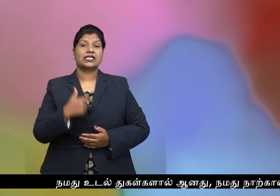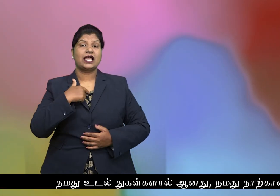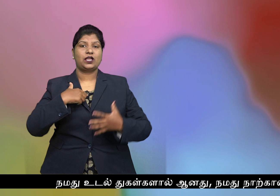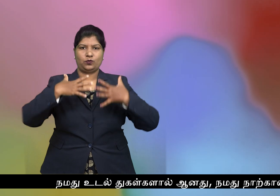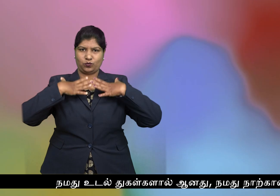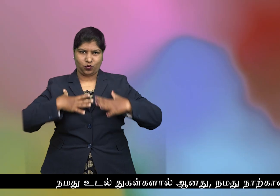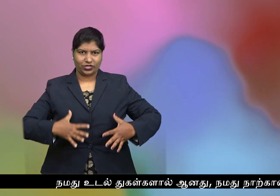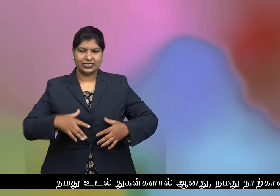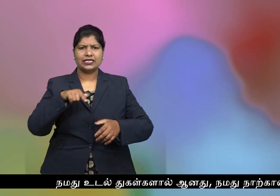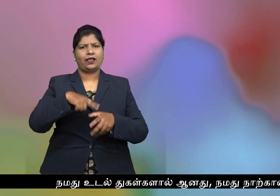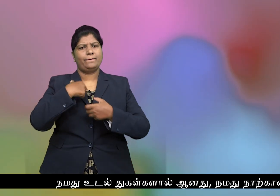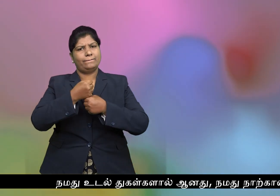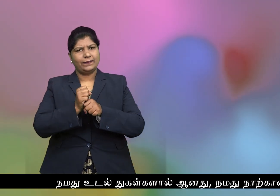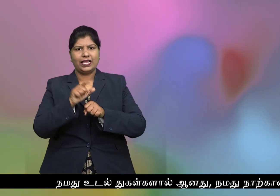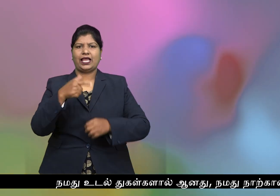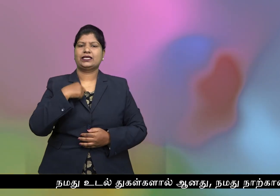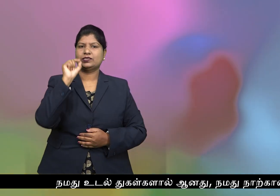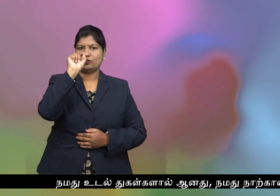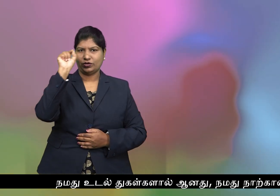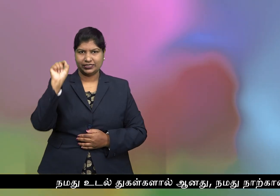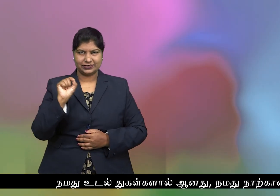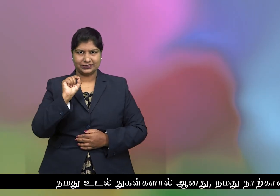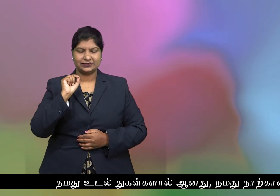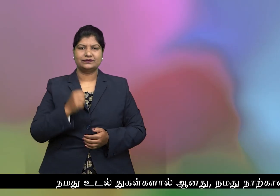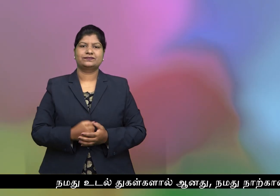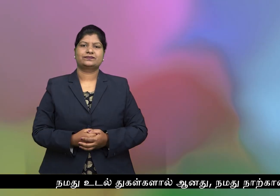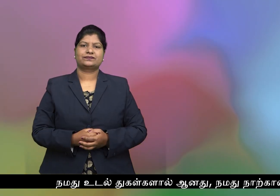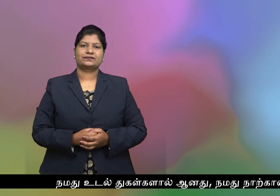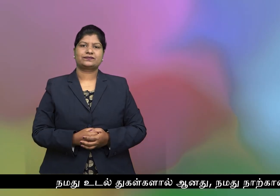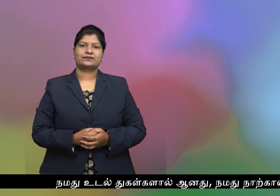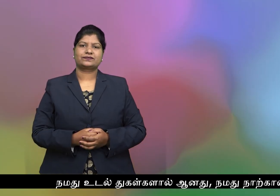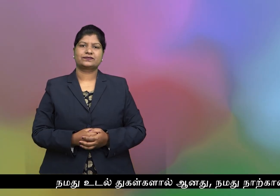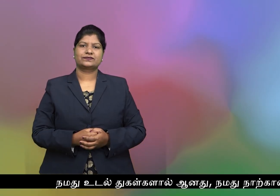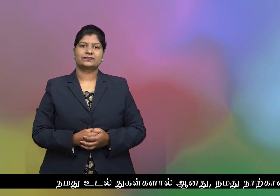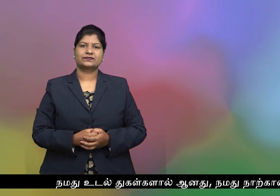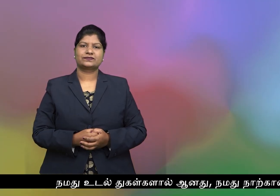நமது உடல் துகள்களால் ஆனது. நமது நாற்காலி துகள்களால் ஆனது.